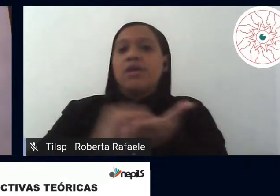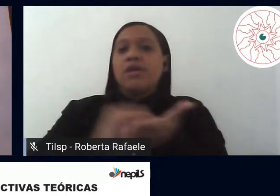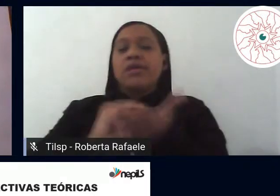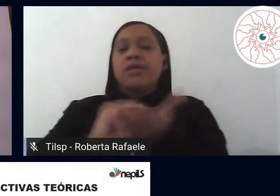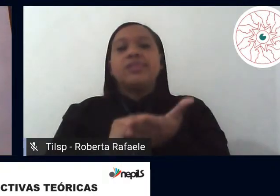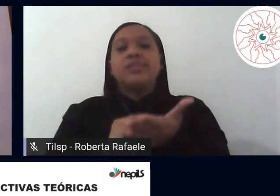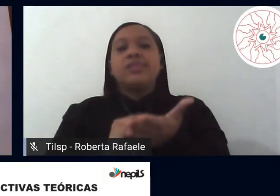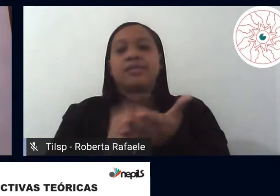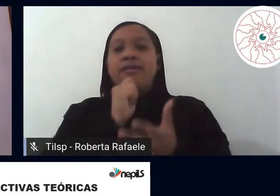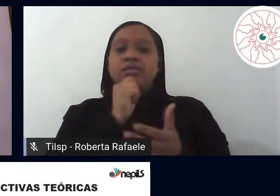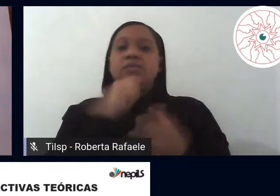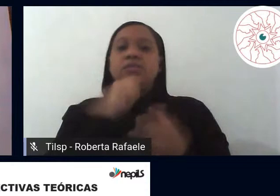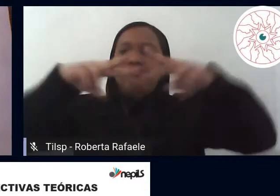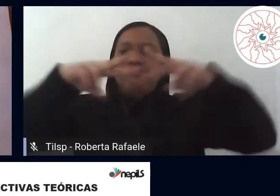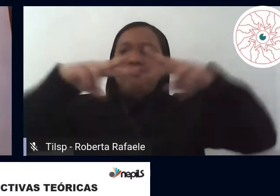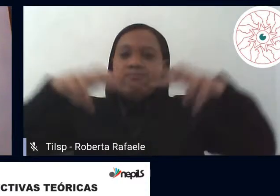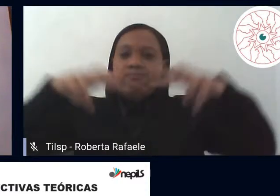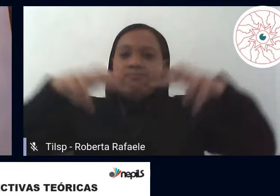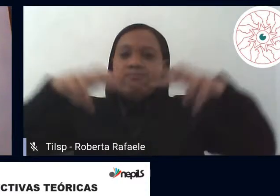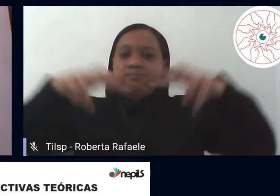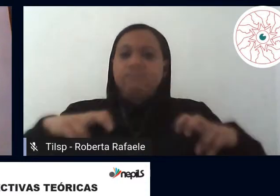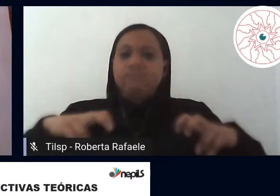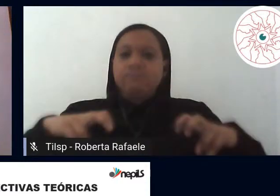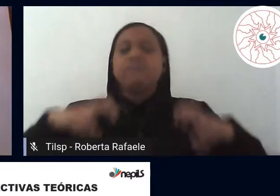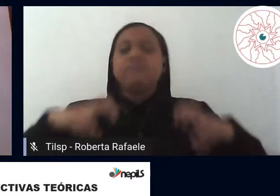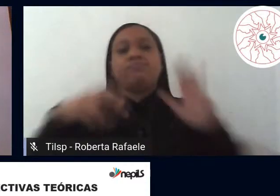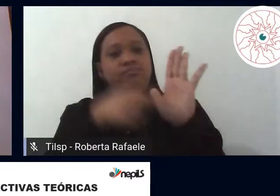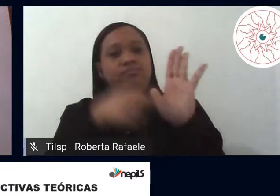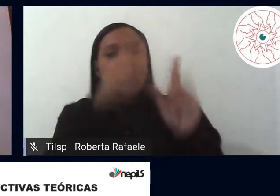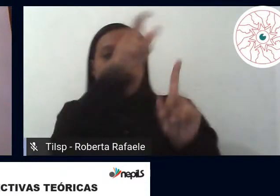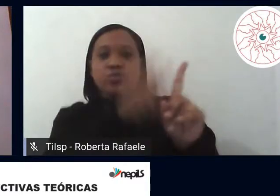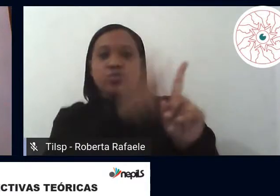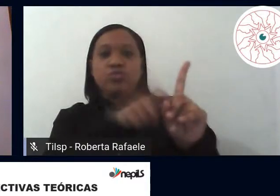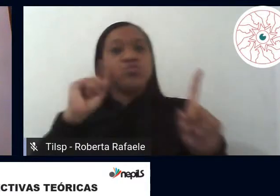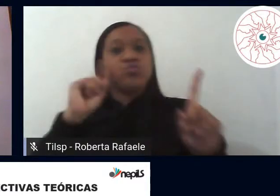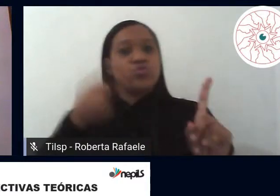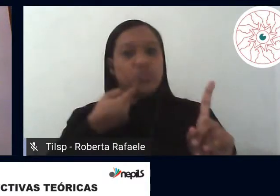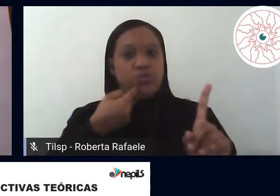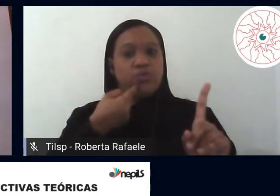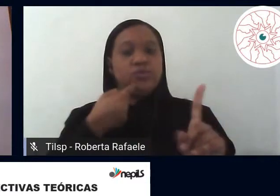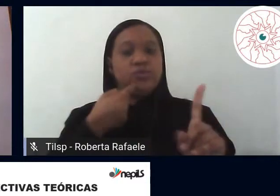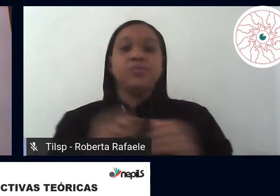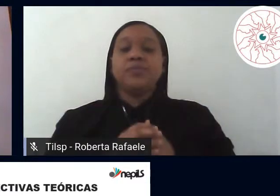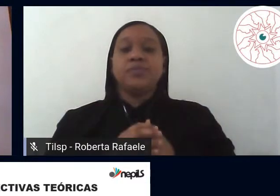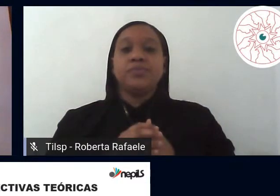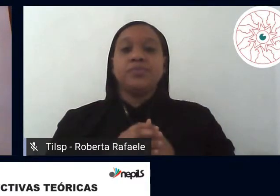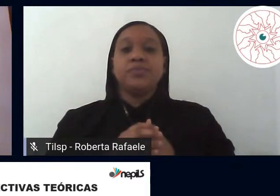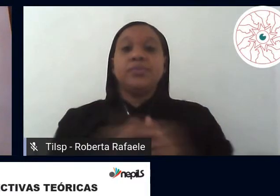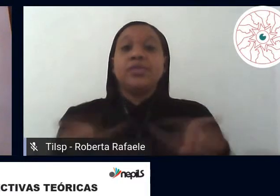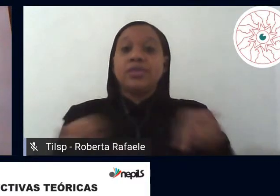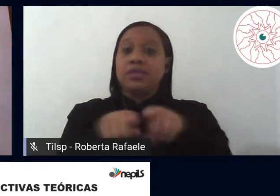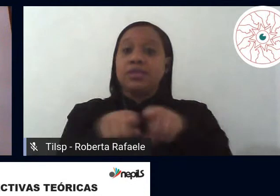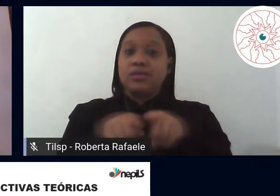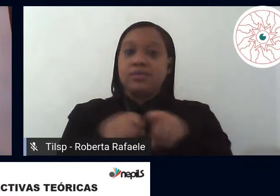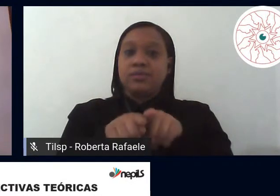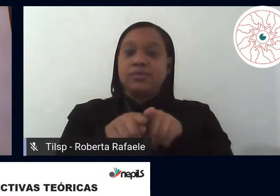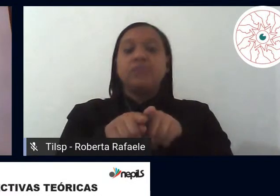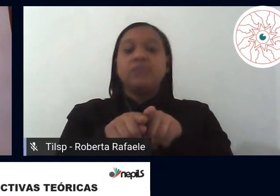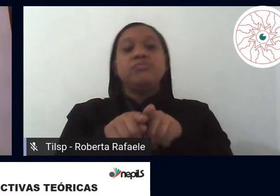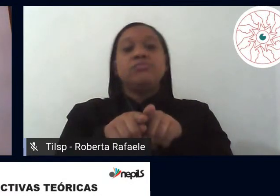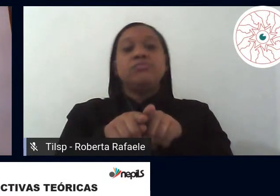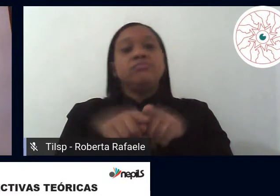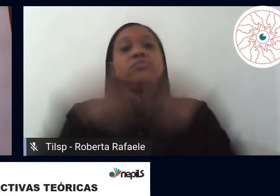surdo. Eh, também tratamos da compreensão do ensino de língua portuguesa como